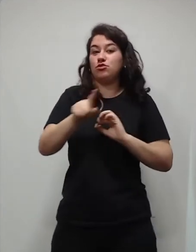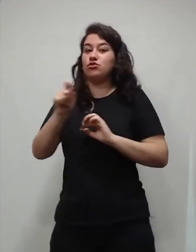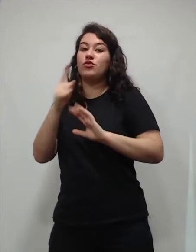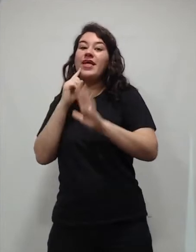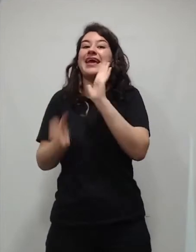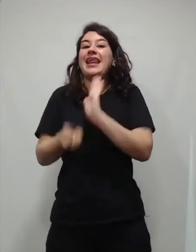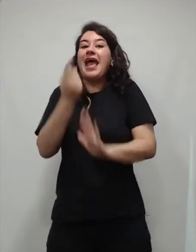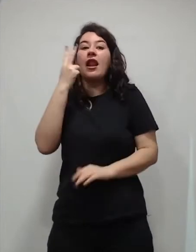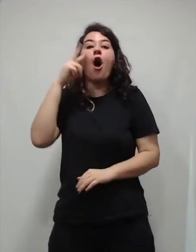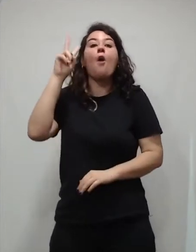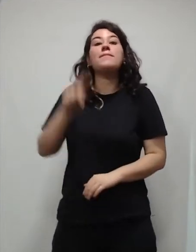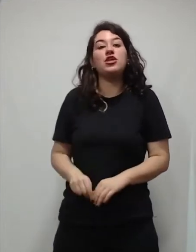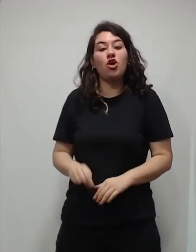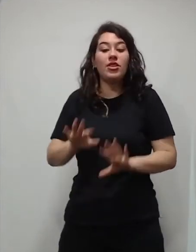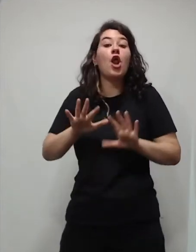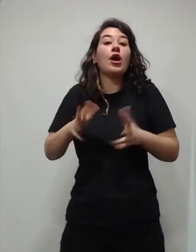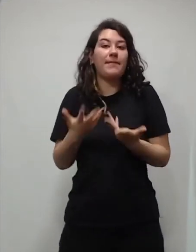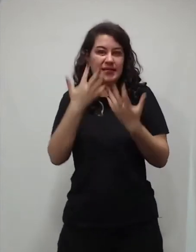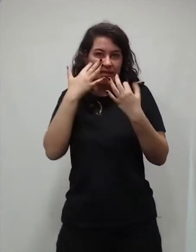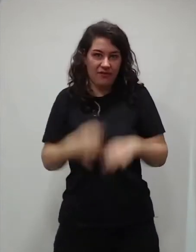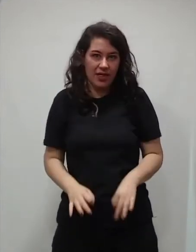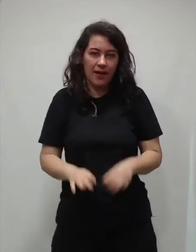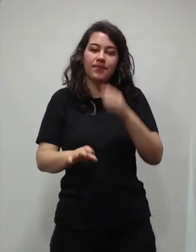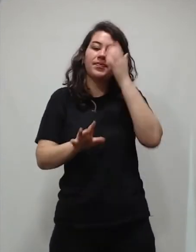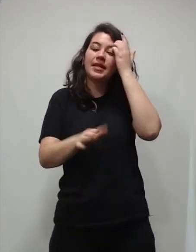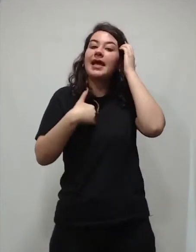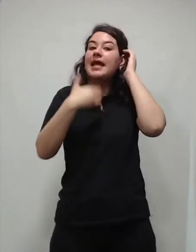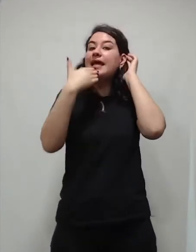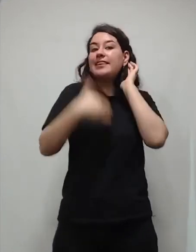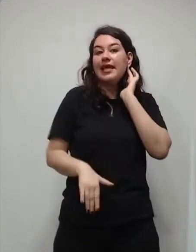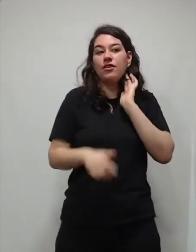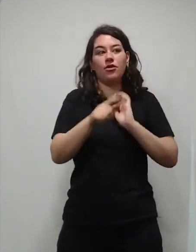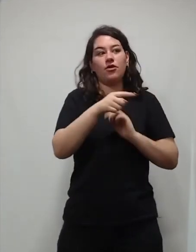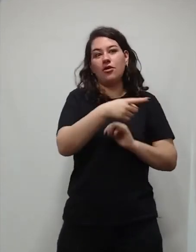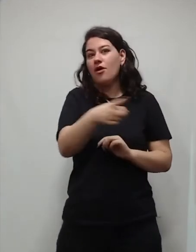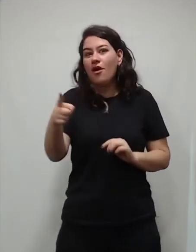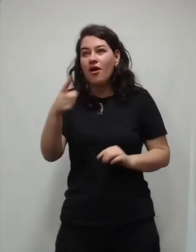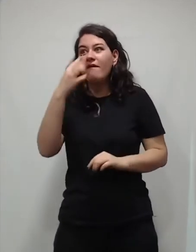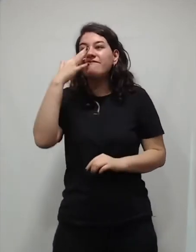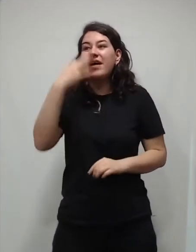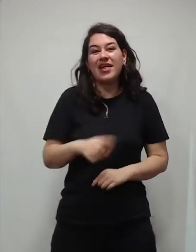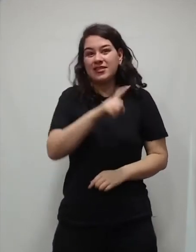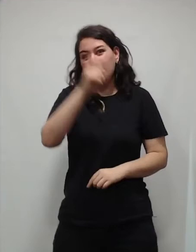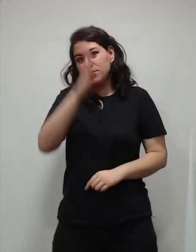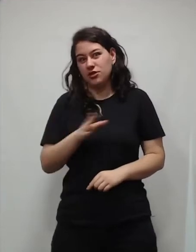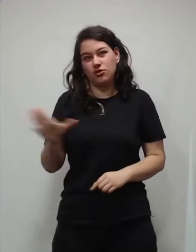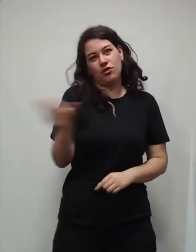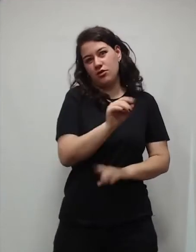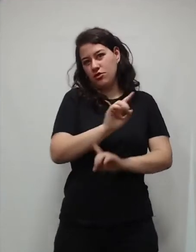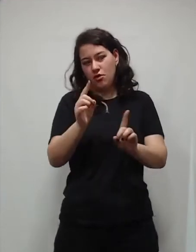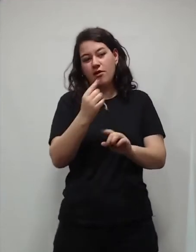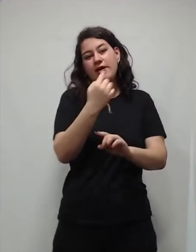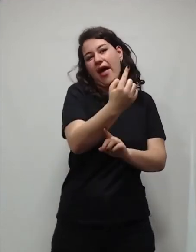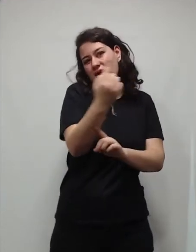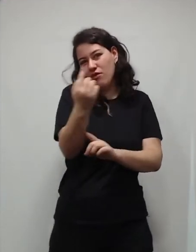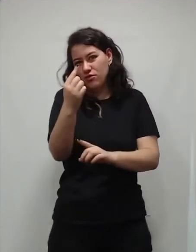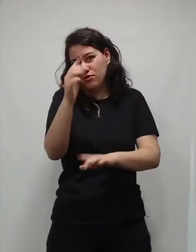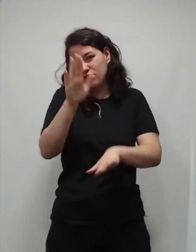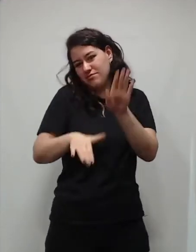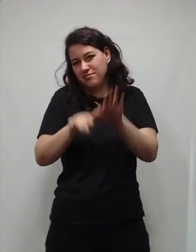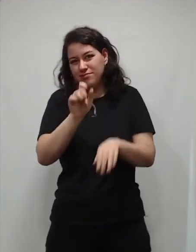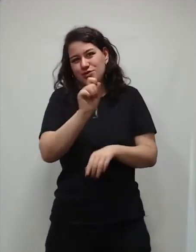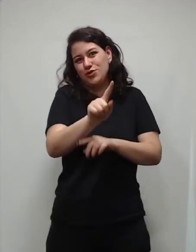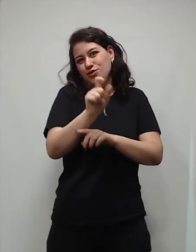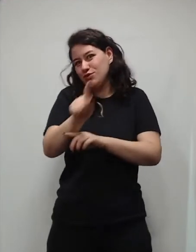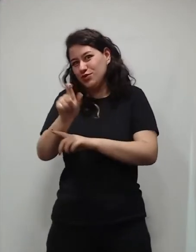una visión de la realidad. Entiendo que ninguno de ellos es verdadero. Entiendo que